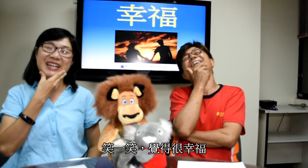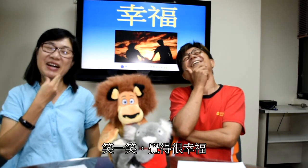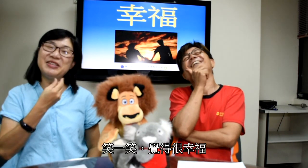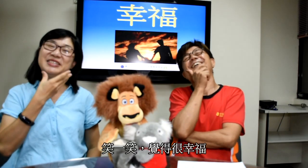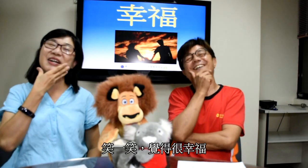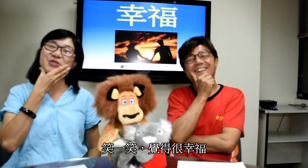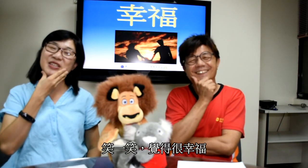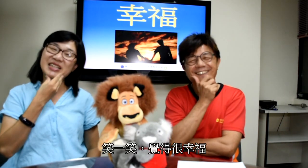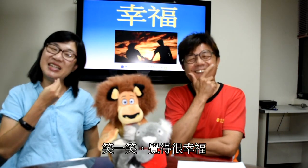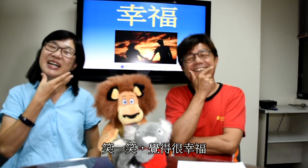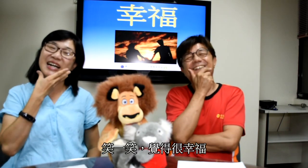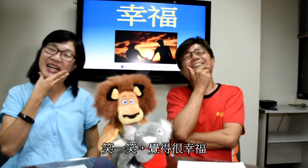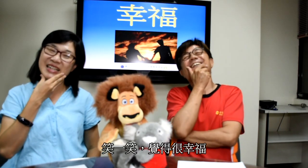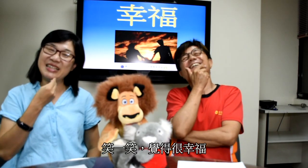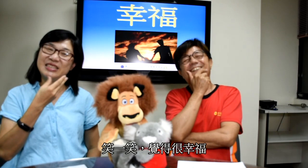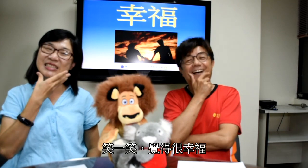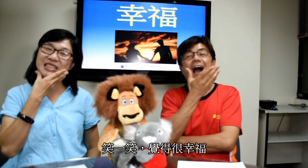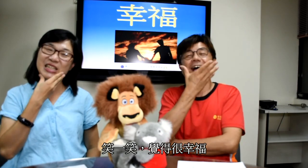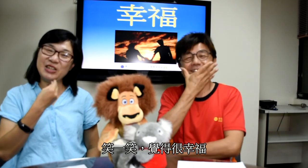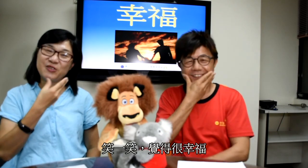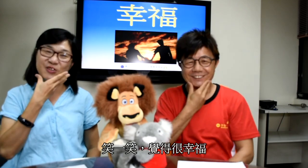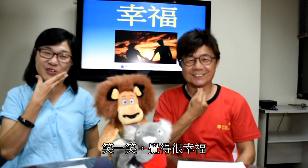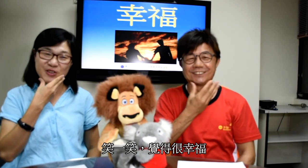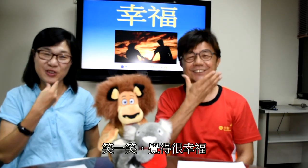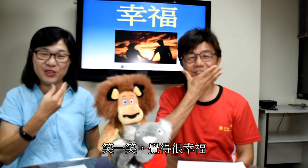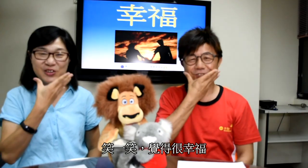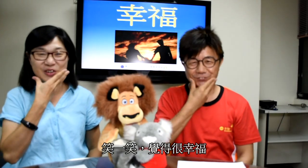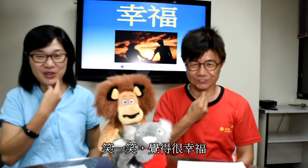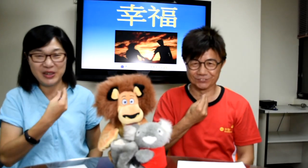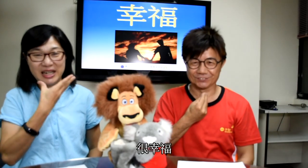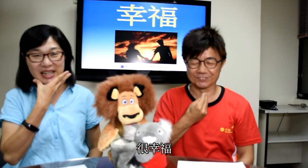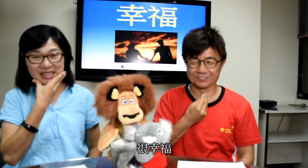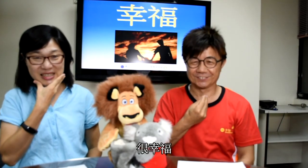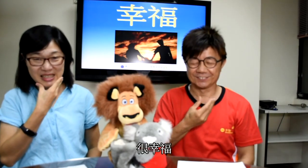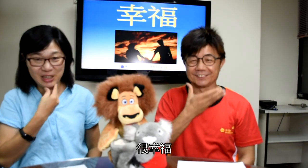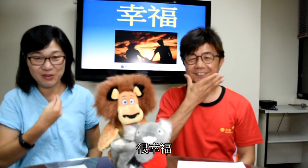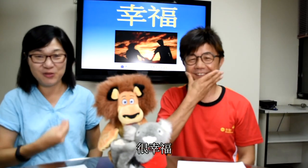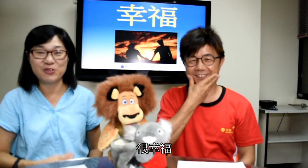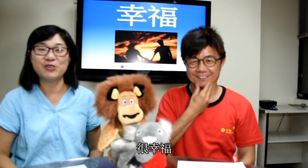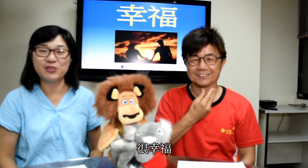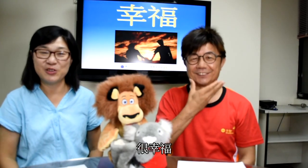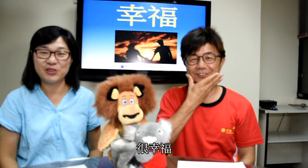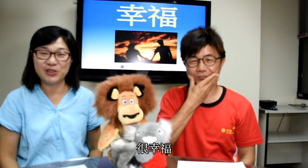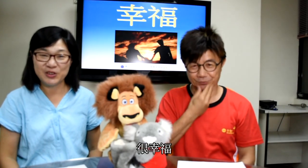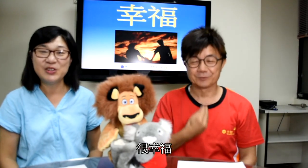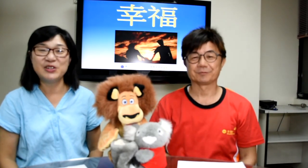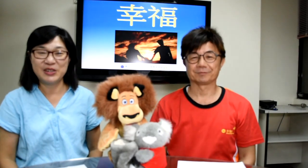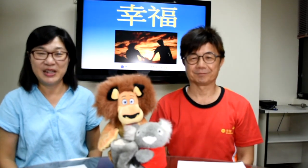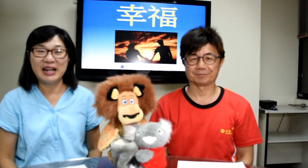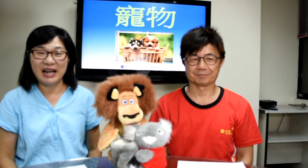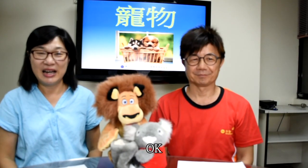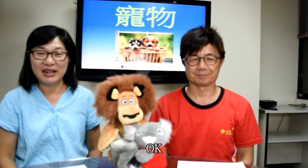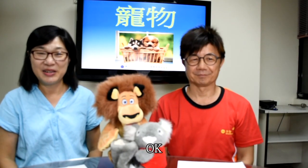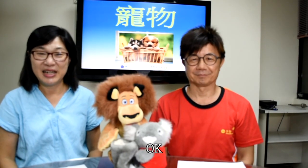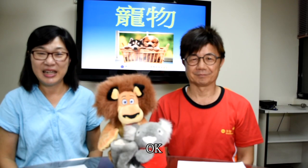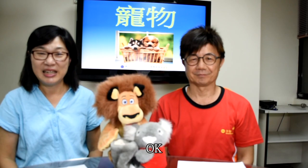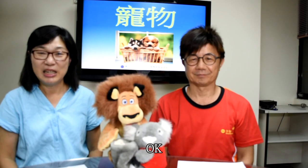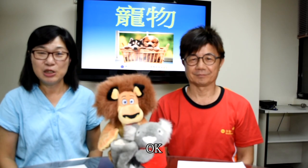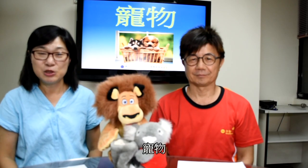笑一笑，觉得很幸福，很幸福。OK，